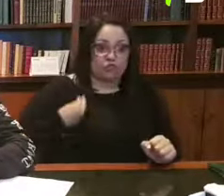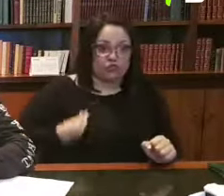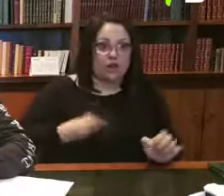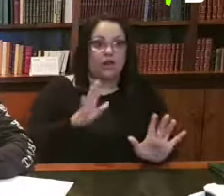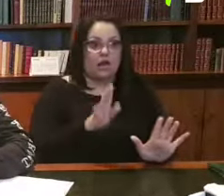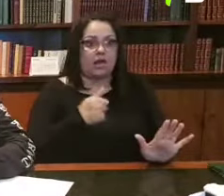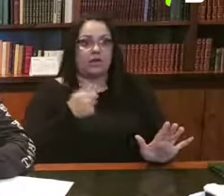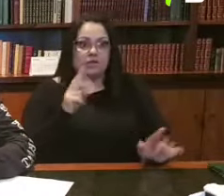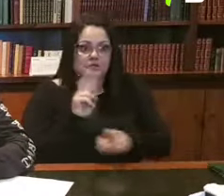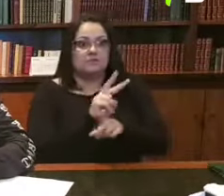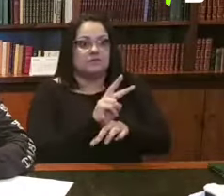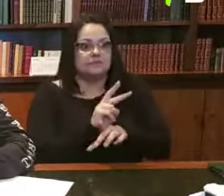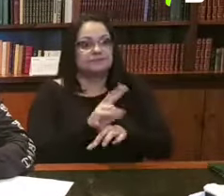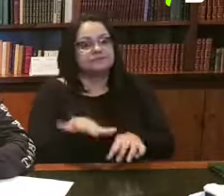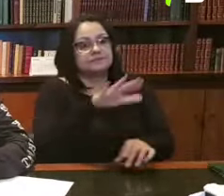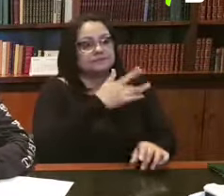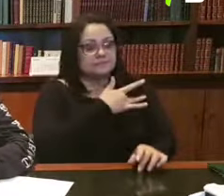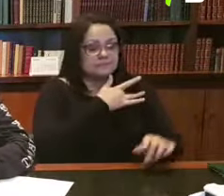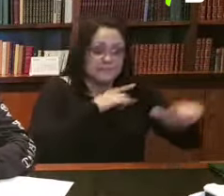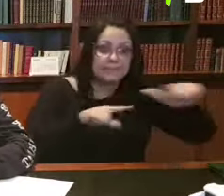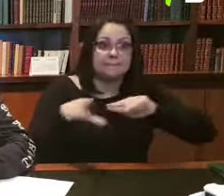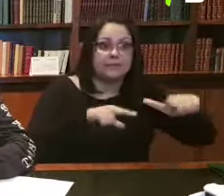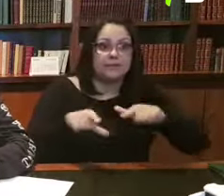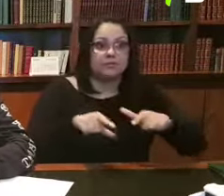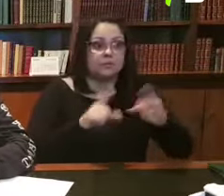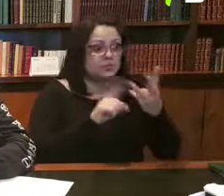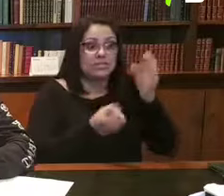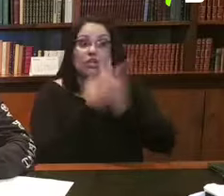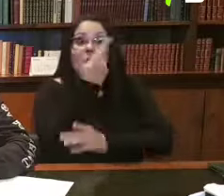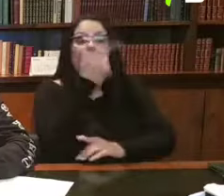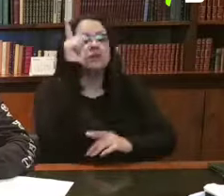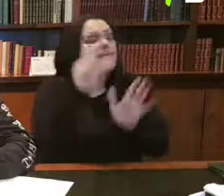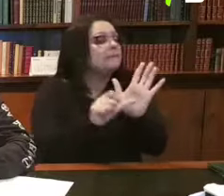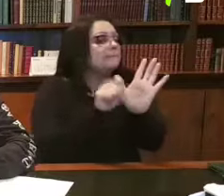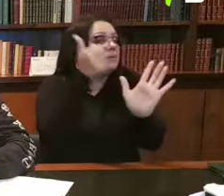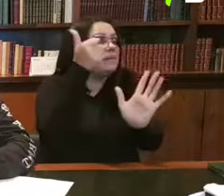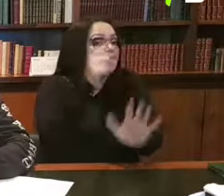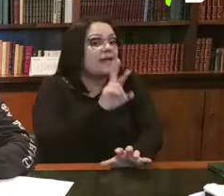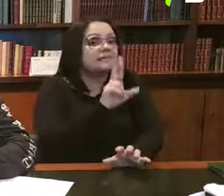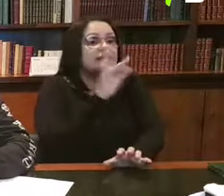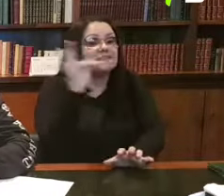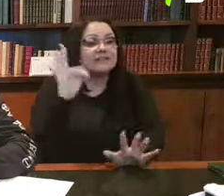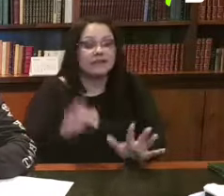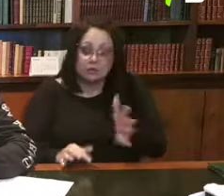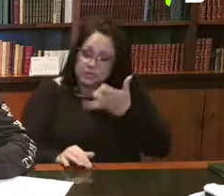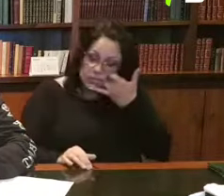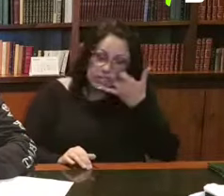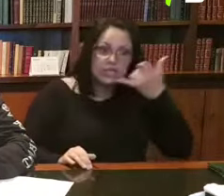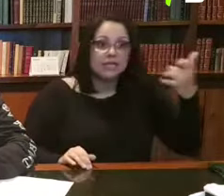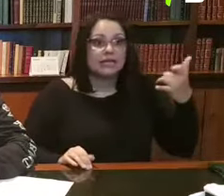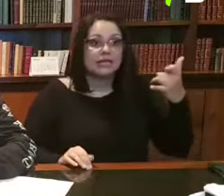satisfatório aí nós criamos um outro programa espetacular primeira vez que a receita federal liga para o micro empresário